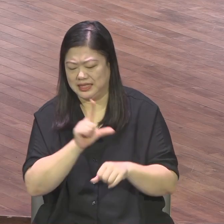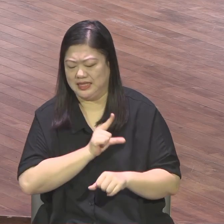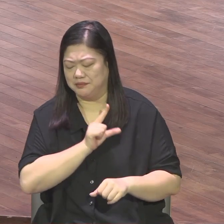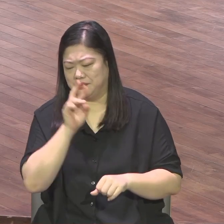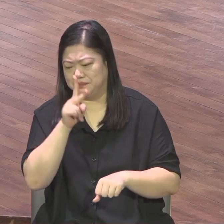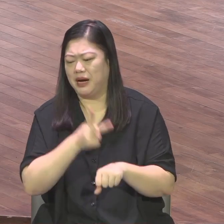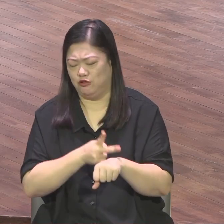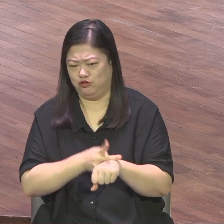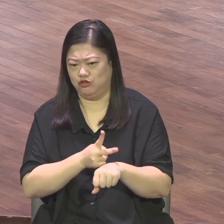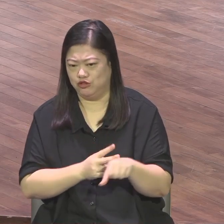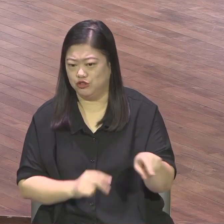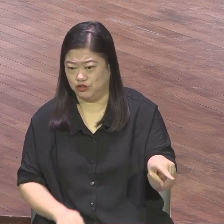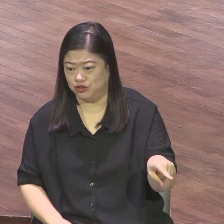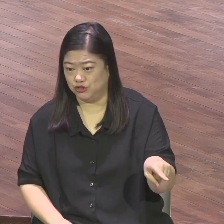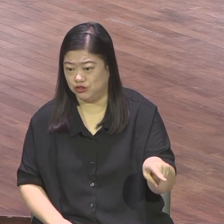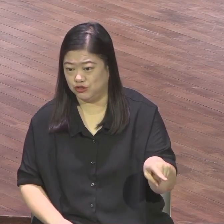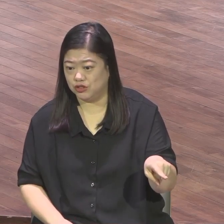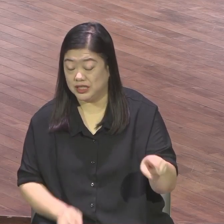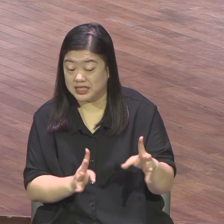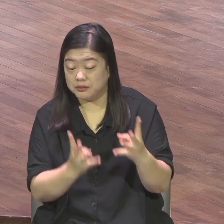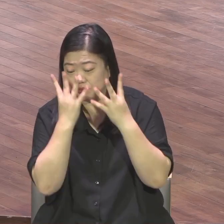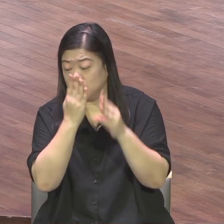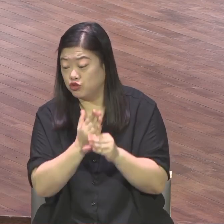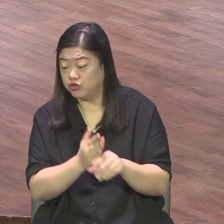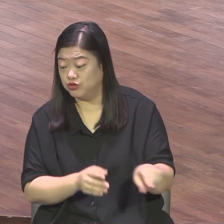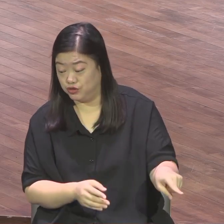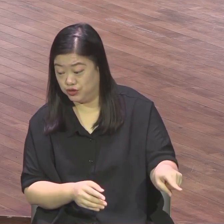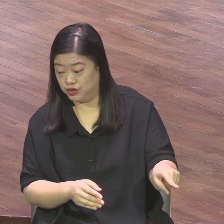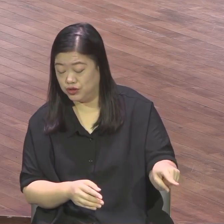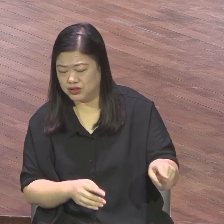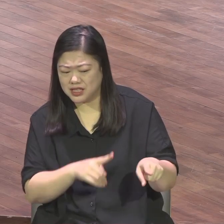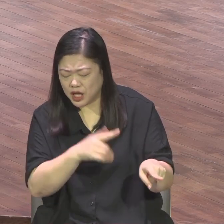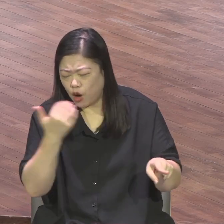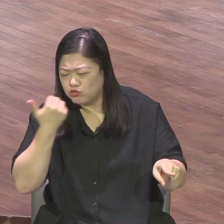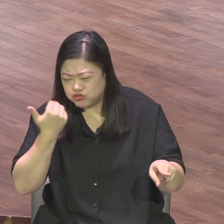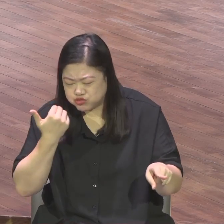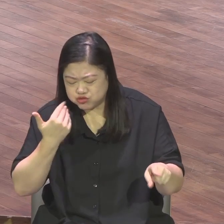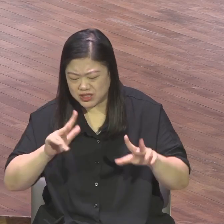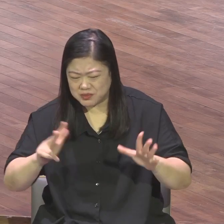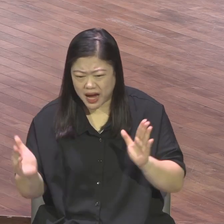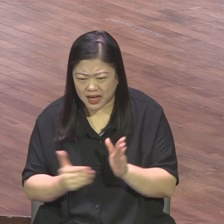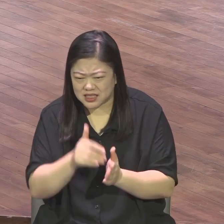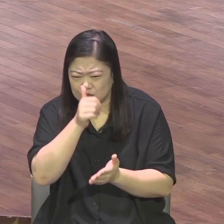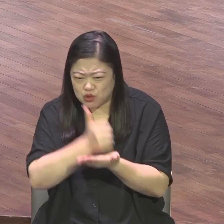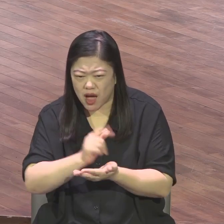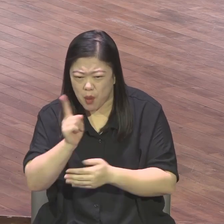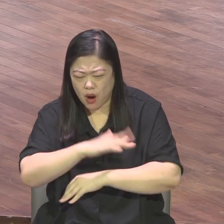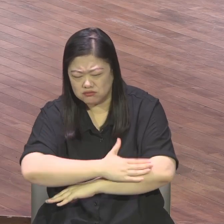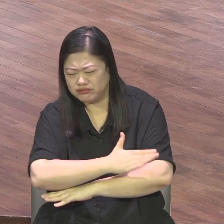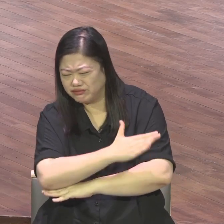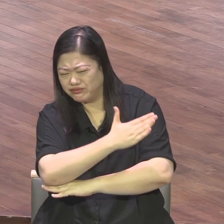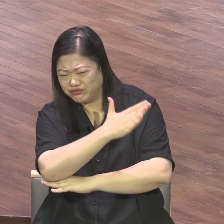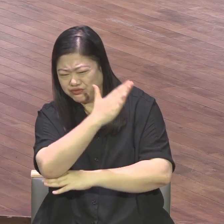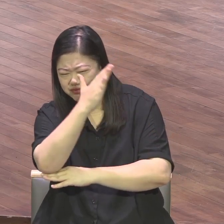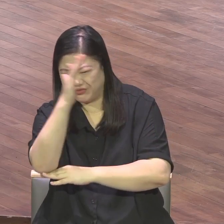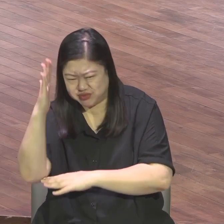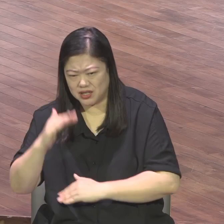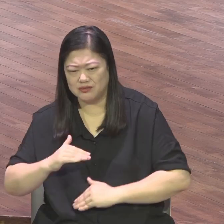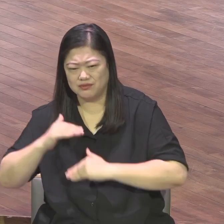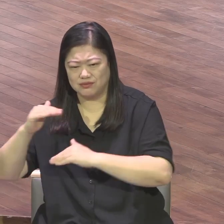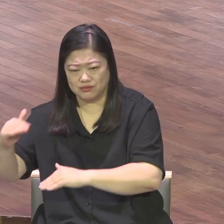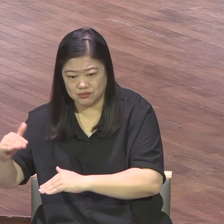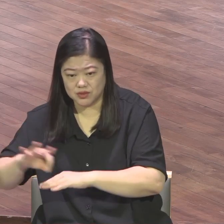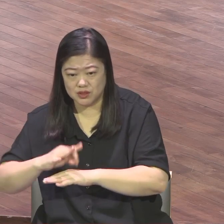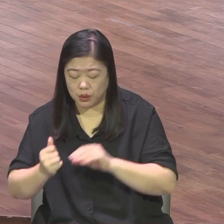바울이라는 친구가 있어. 이 바울 이야기를 했어요. 그러니까 이 아그리빠 왕이 좀 호기심이